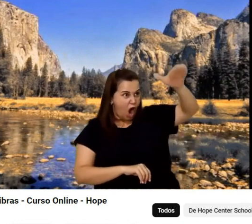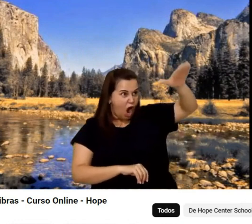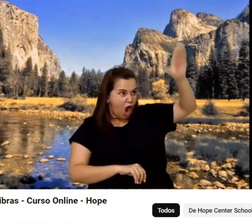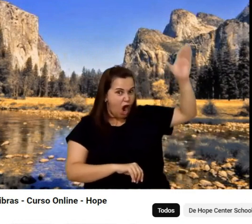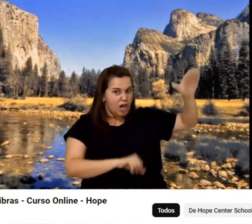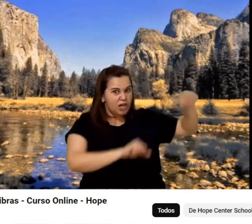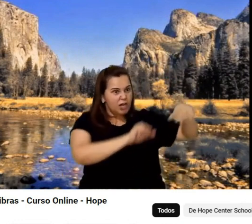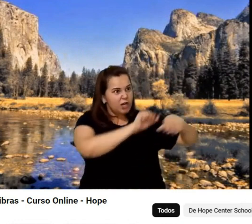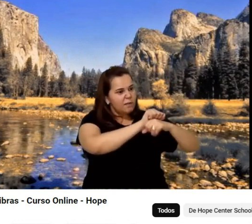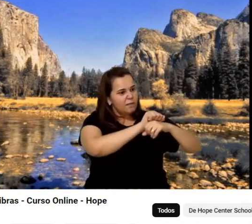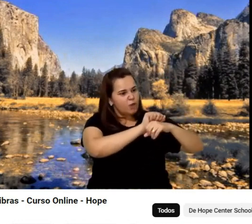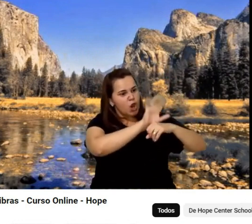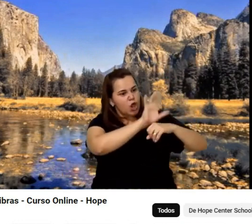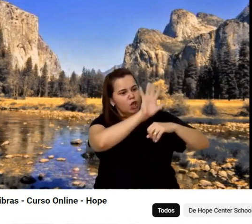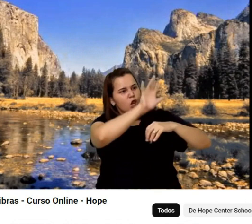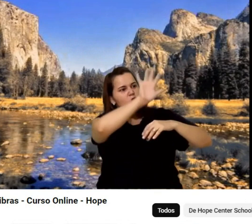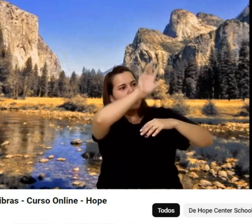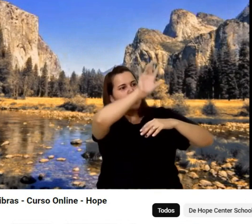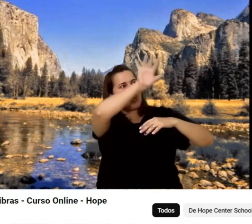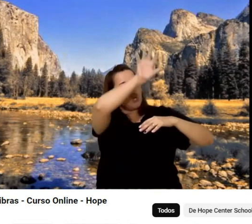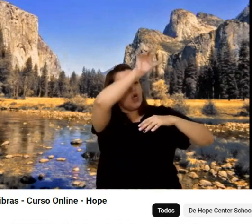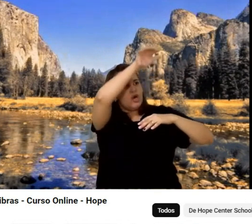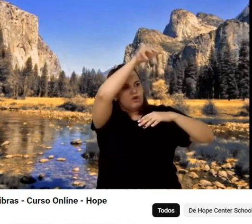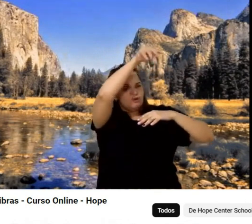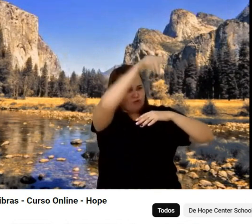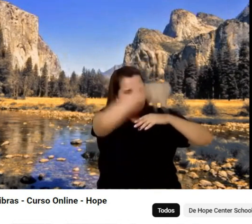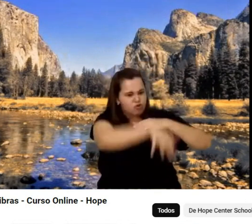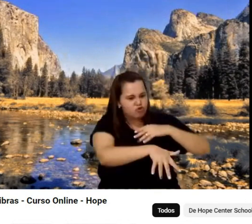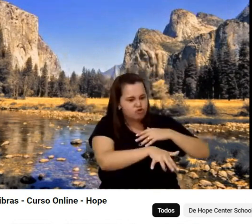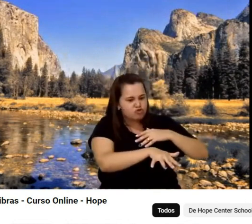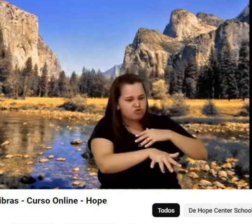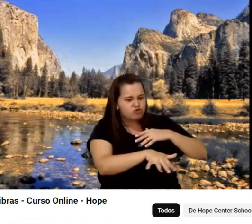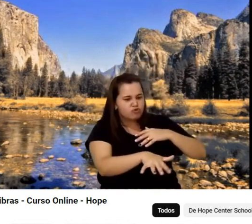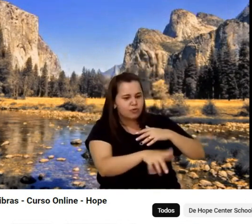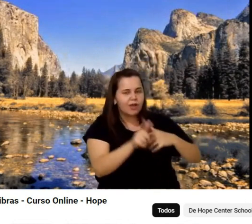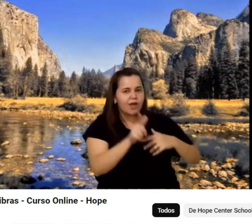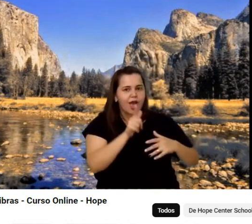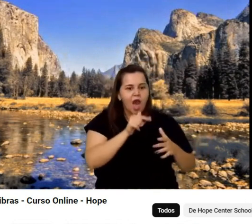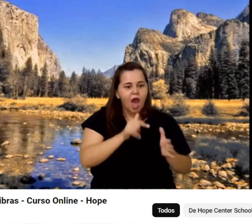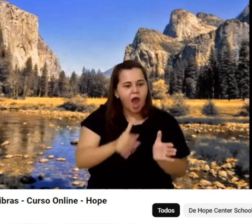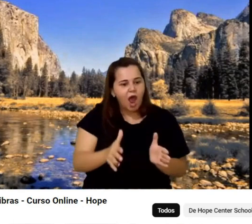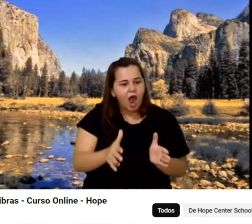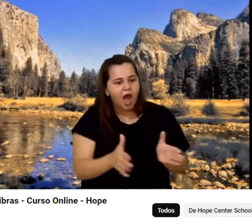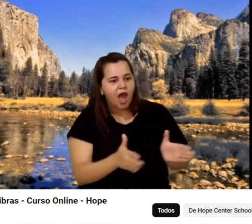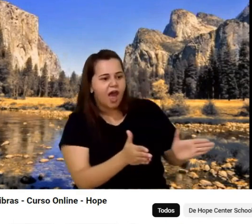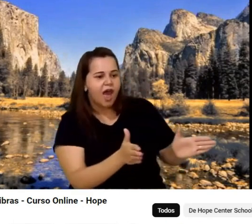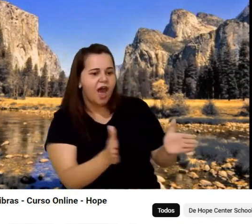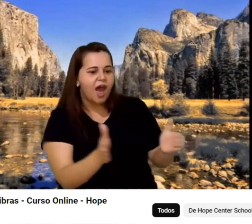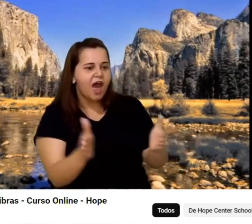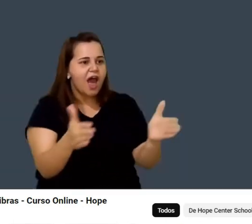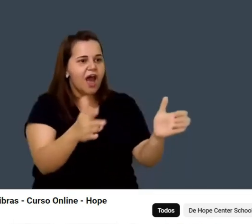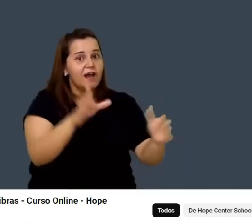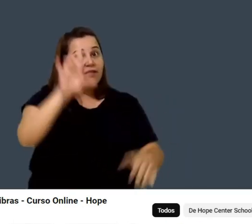E também em cima das montanhas começam as correntes de água que vão descendo como cachoeira